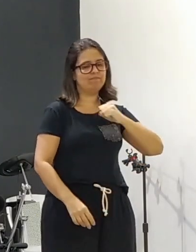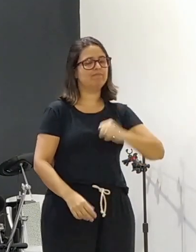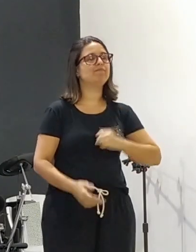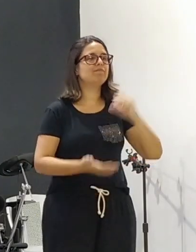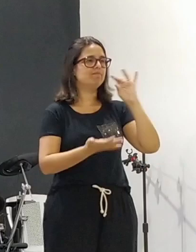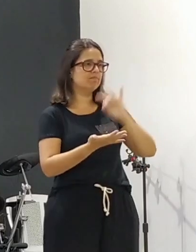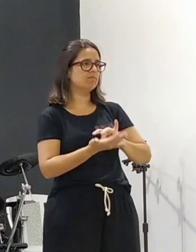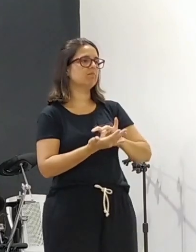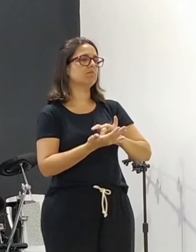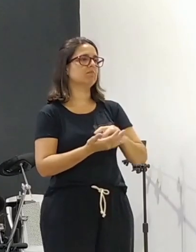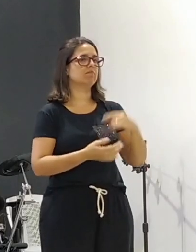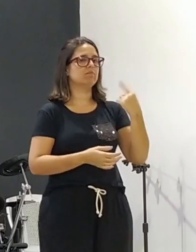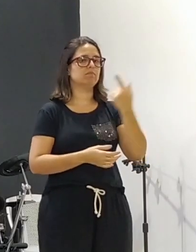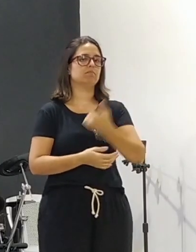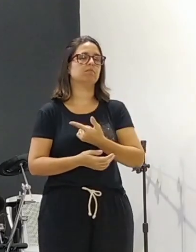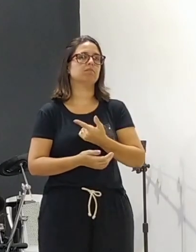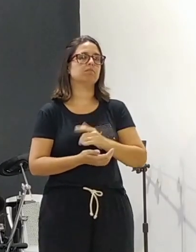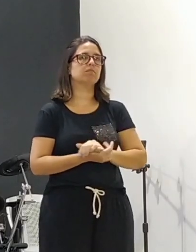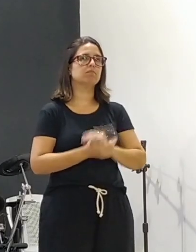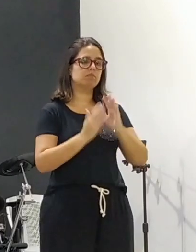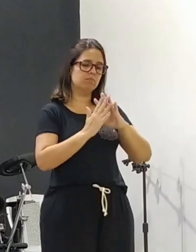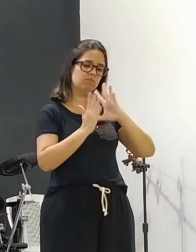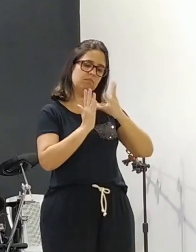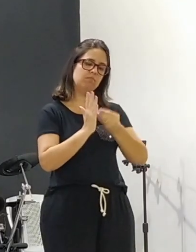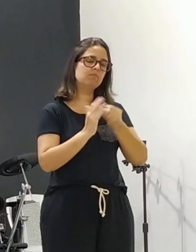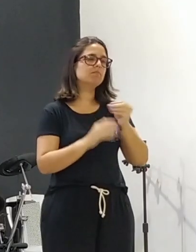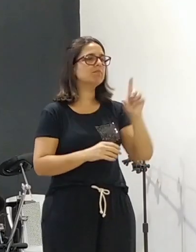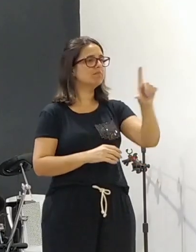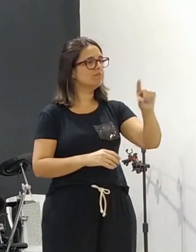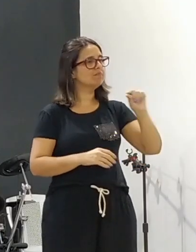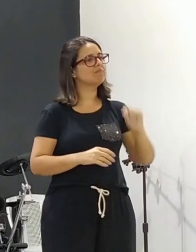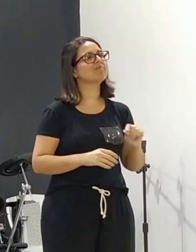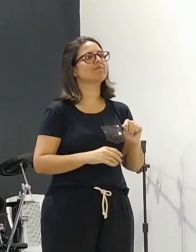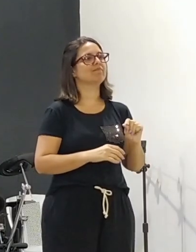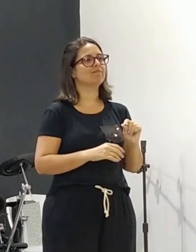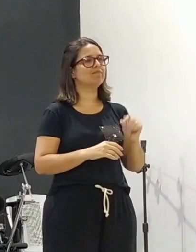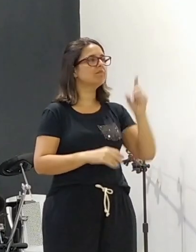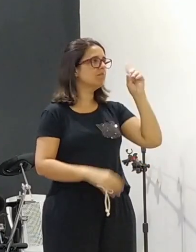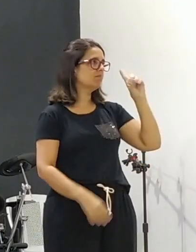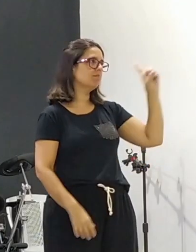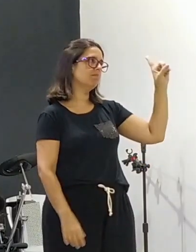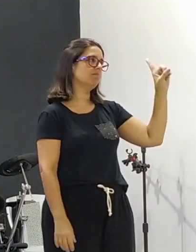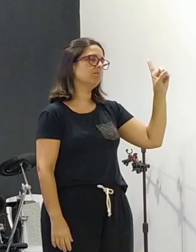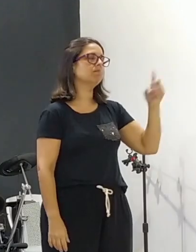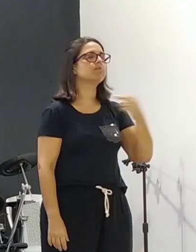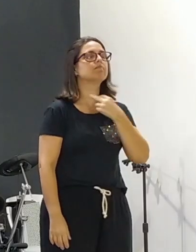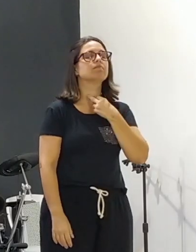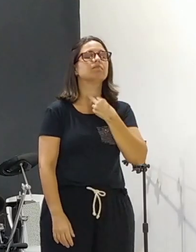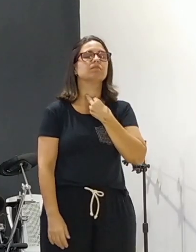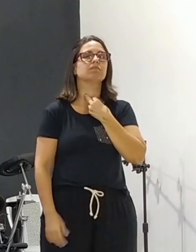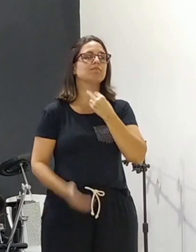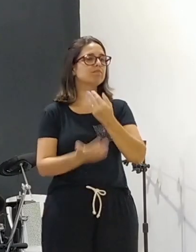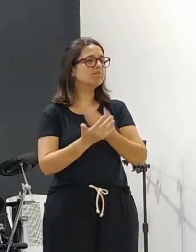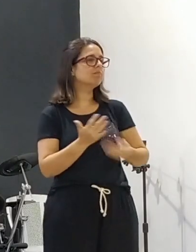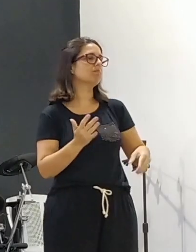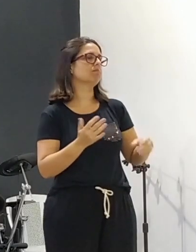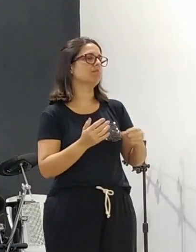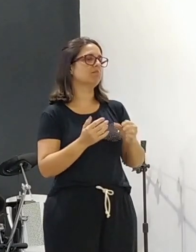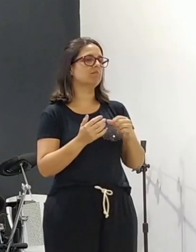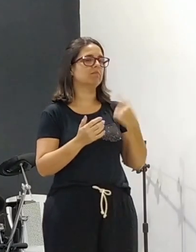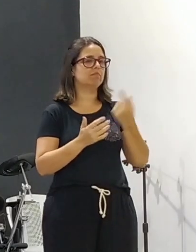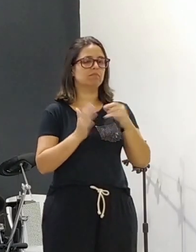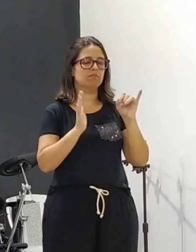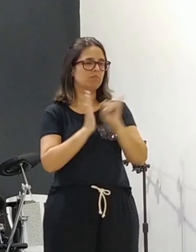sacerdócio real, nós somos, né, uma igreja escolhida, separada para Deus. Nós não podemos perder a nossa